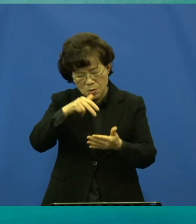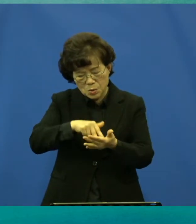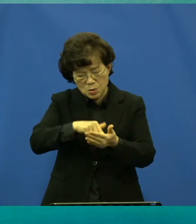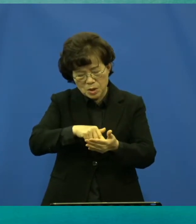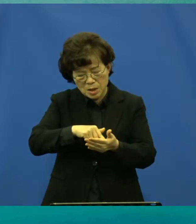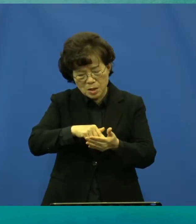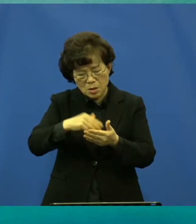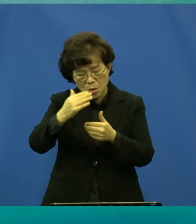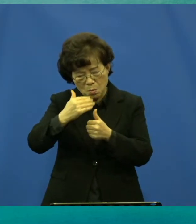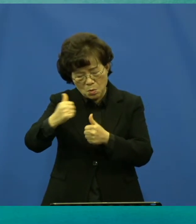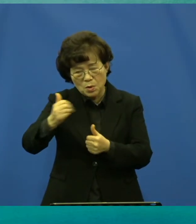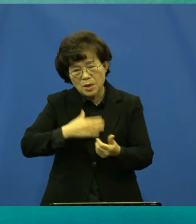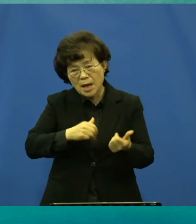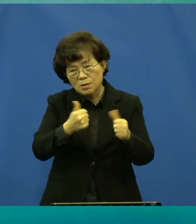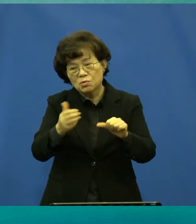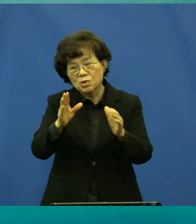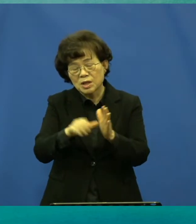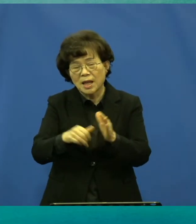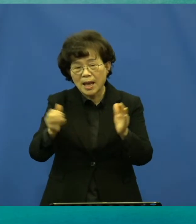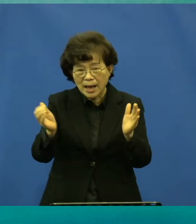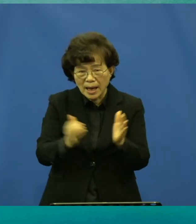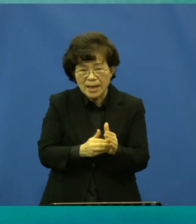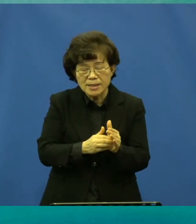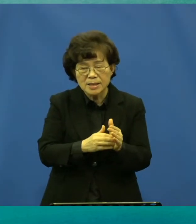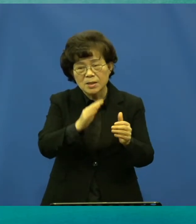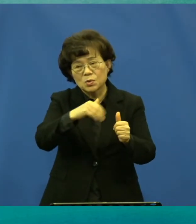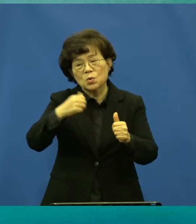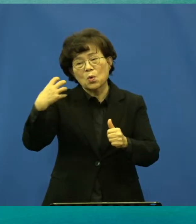존재가 끝날 때까지 그 소명은 붙어 있는 겁니다.